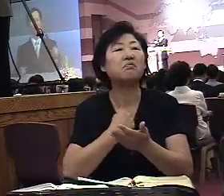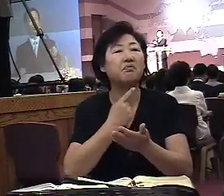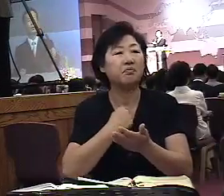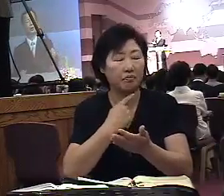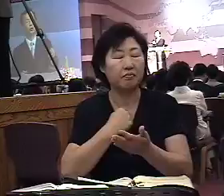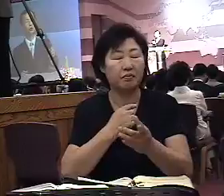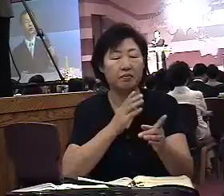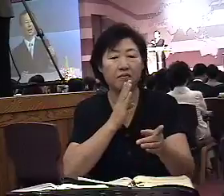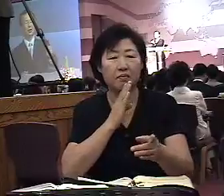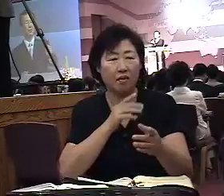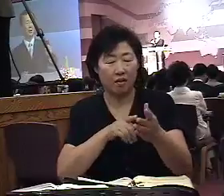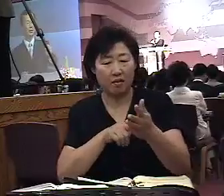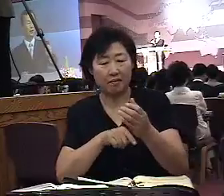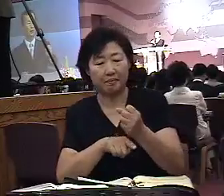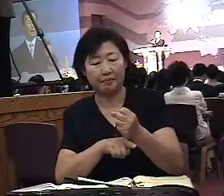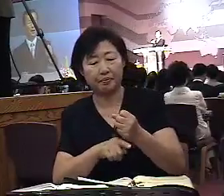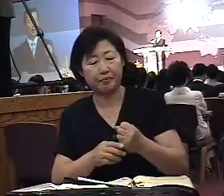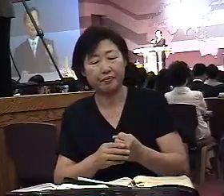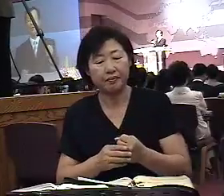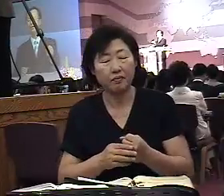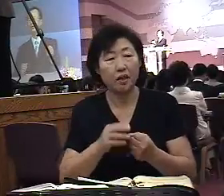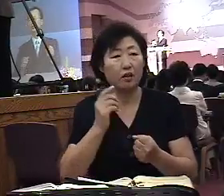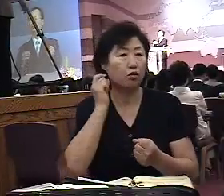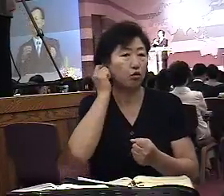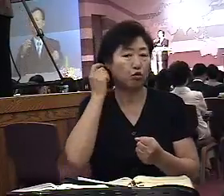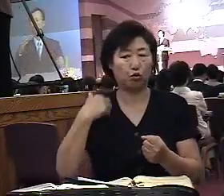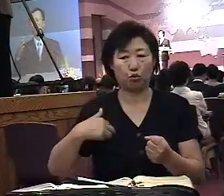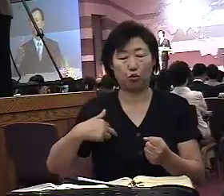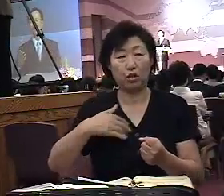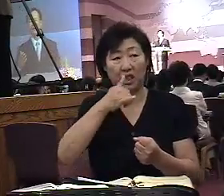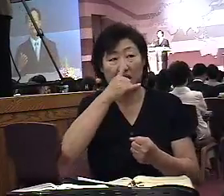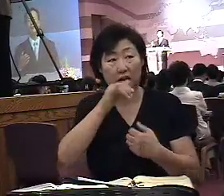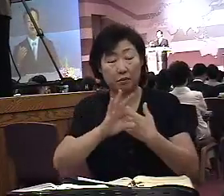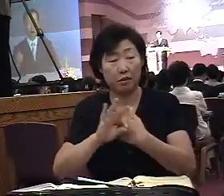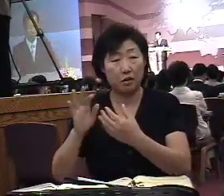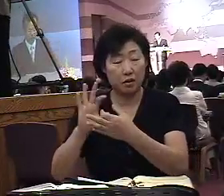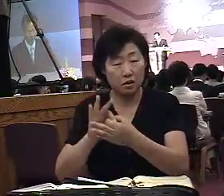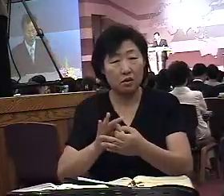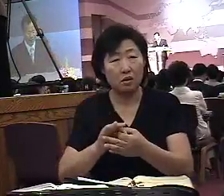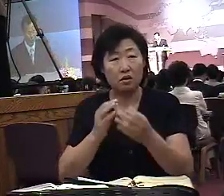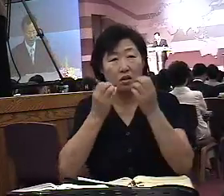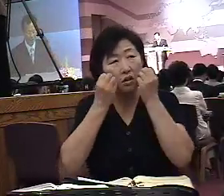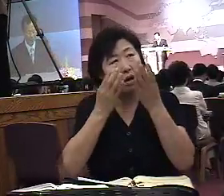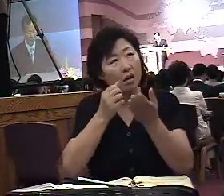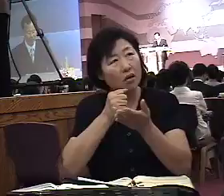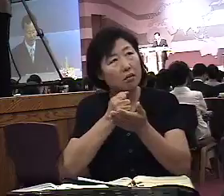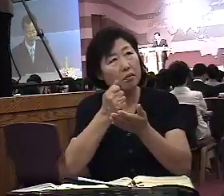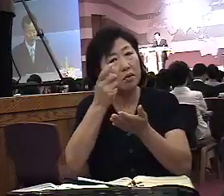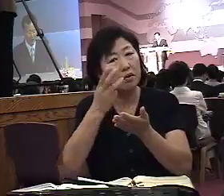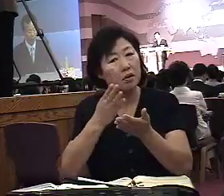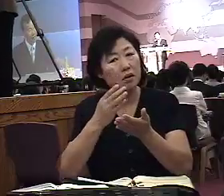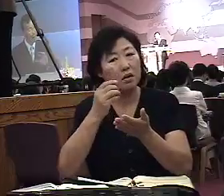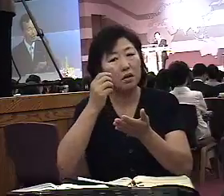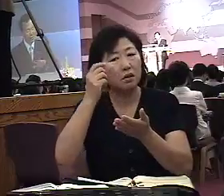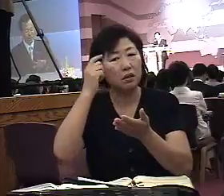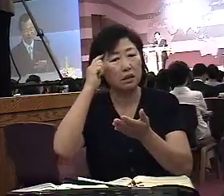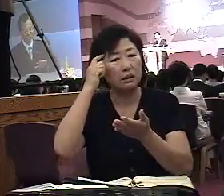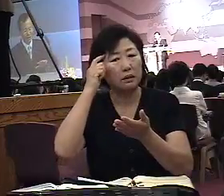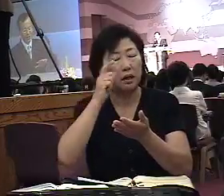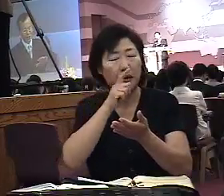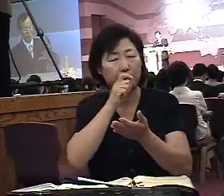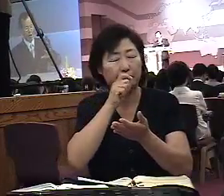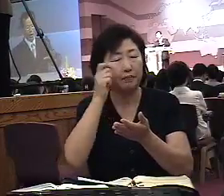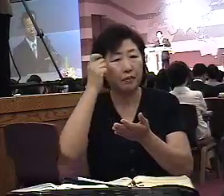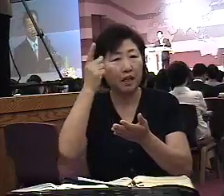제가 지난주 중국에 있으면서 몇 가지를 좀 새롭게 묵상하고 깨달은 바가 있습니다. 오늘 이